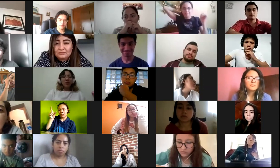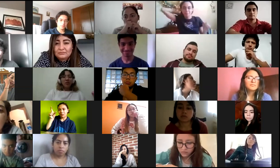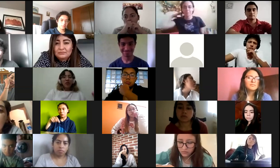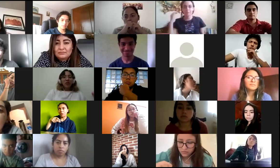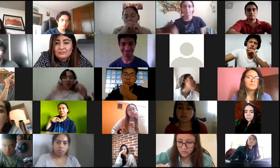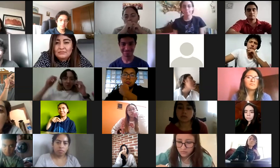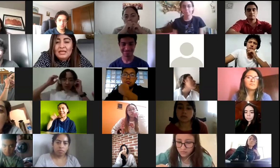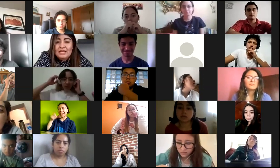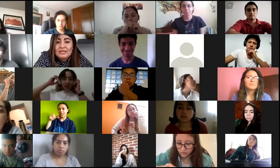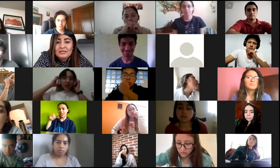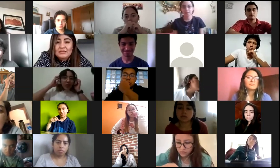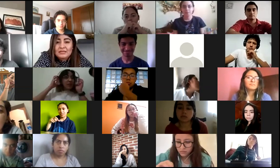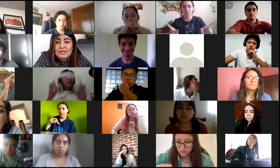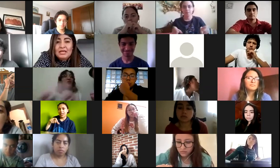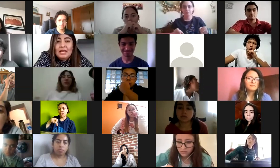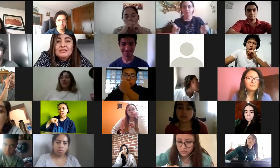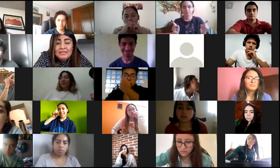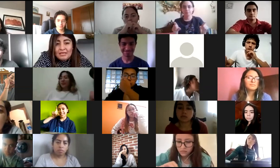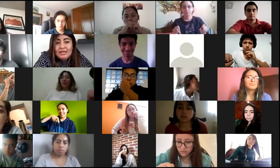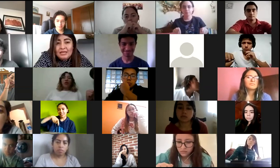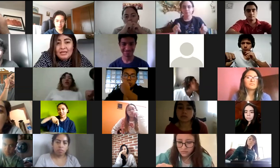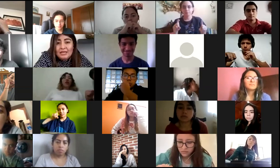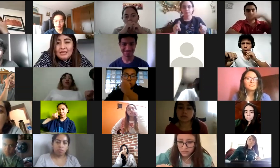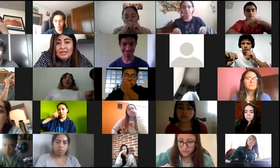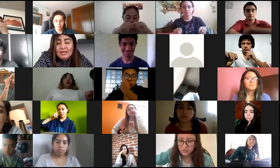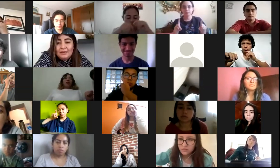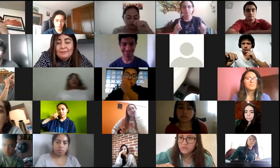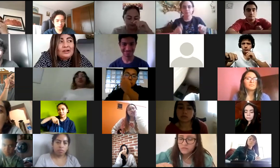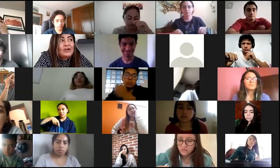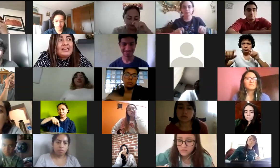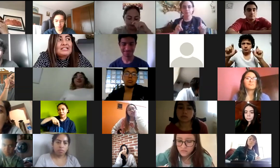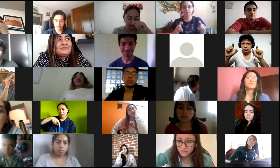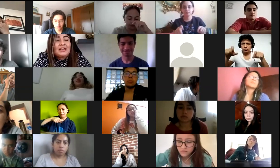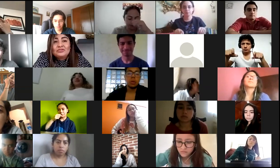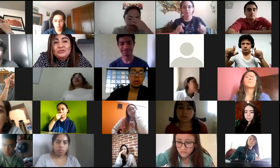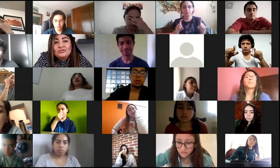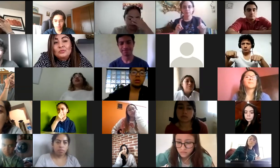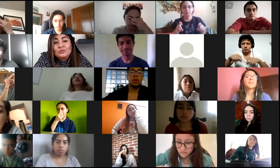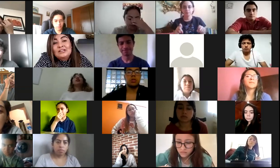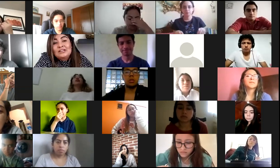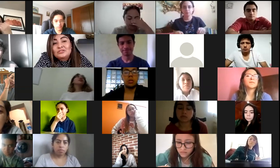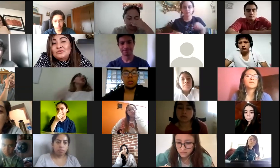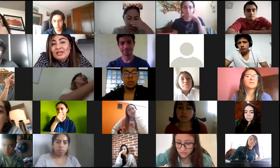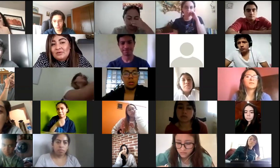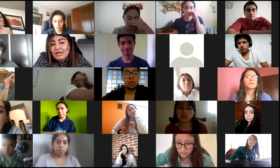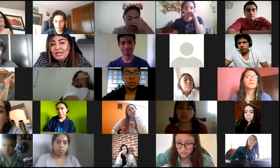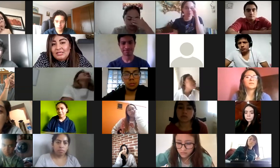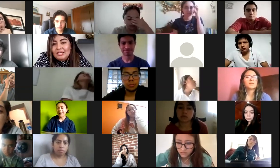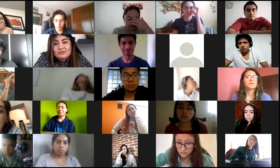como diagonal. Entonces, sí. Así. Pero, ¿qué crees? Mira, los sordos son muy celosos de su lengua. De hecho, es